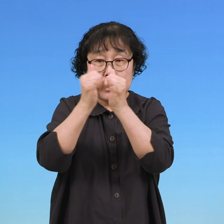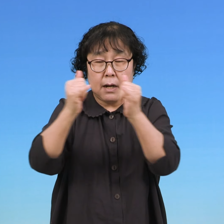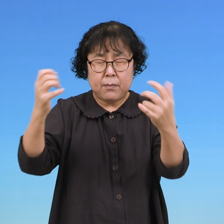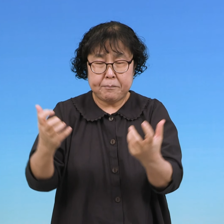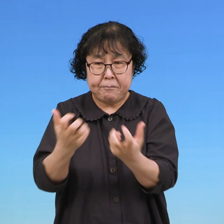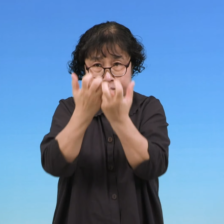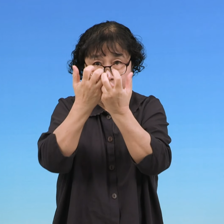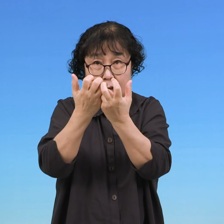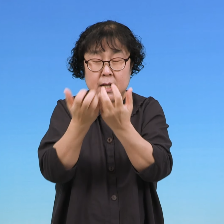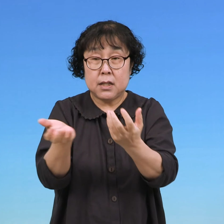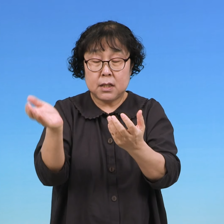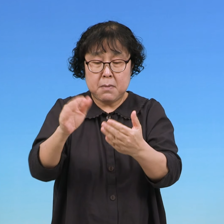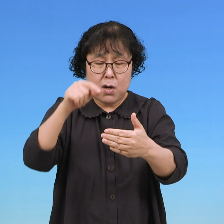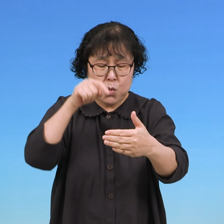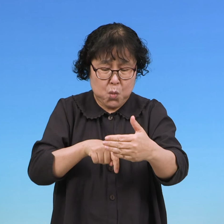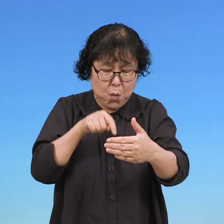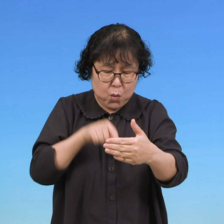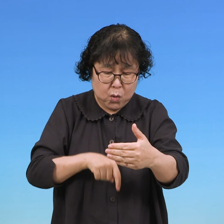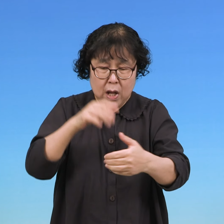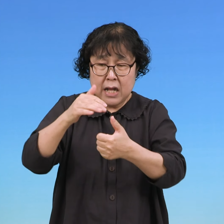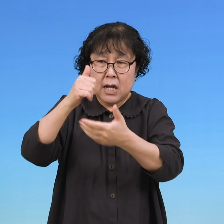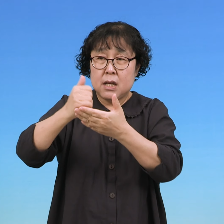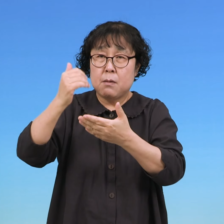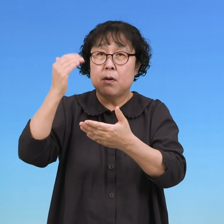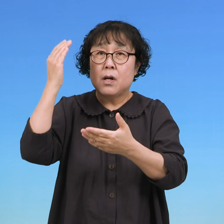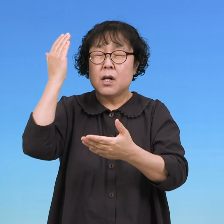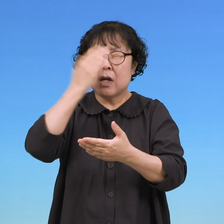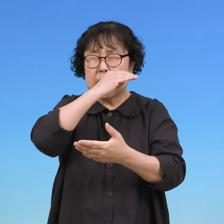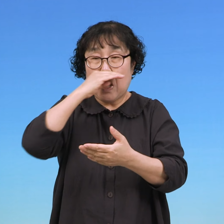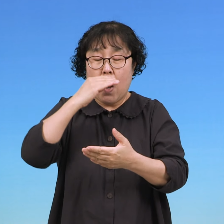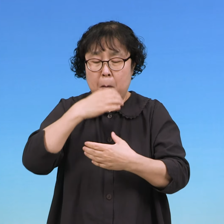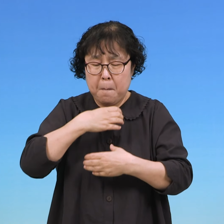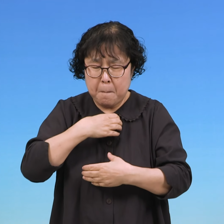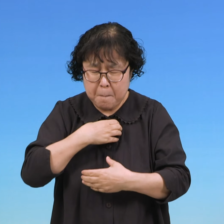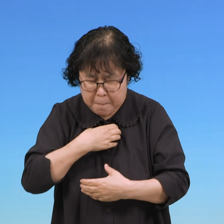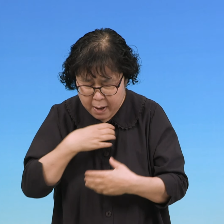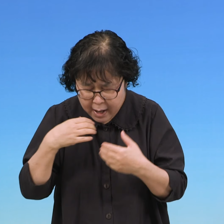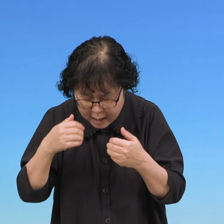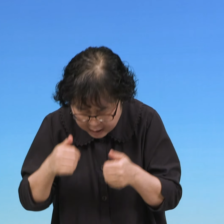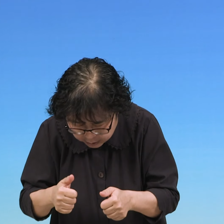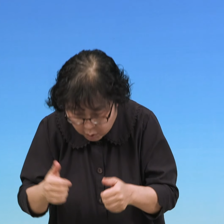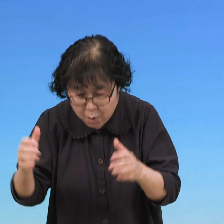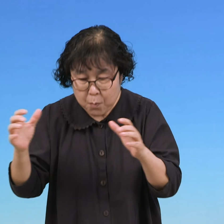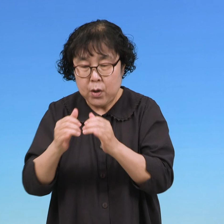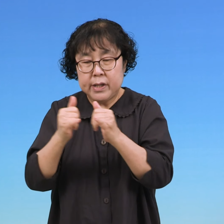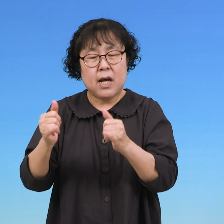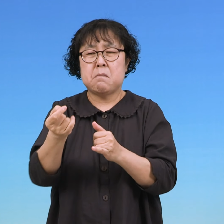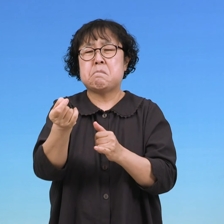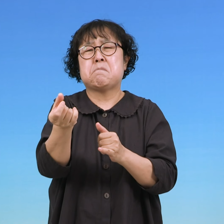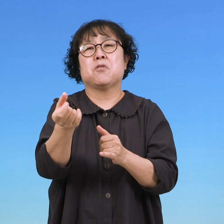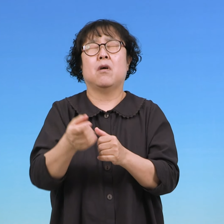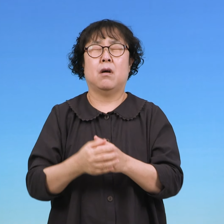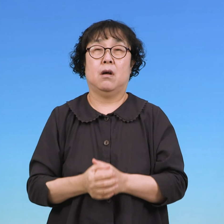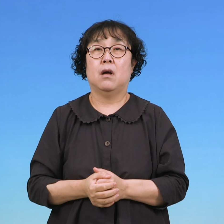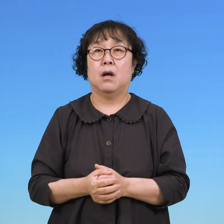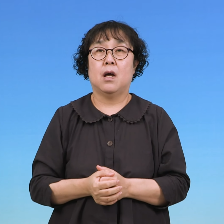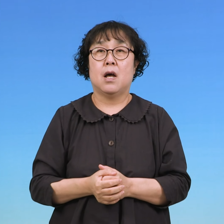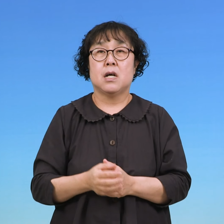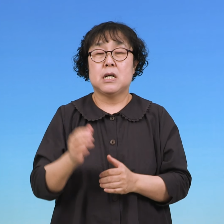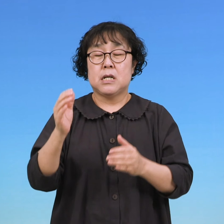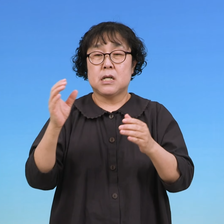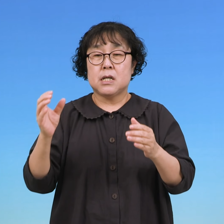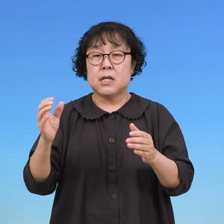찼지만 그러나 사실 내막을 들여다보면 하나님을 경배하러 모인 사람 많지 않고요. 그 성소에 몰려든